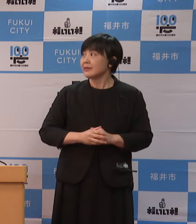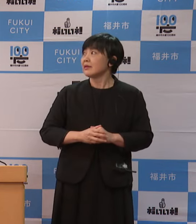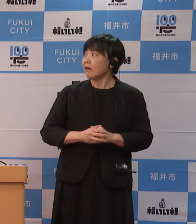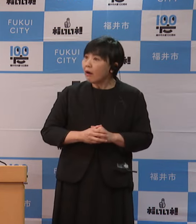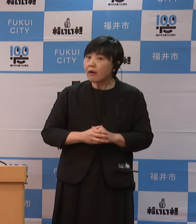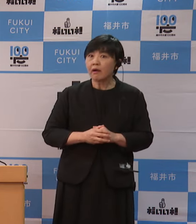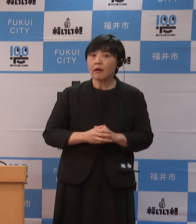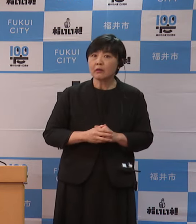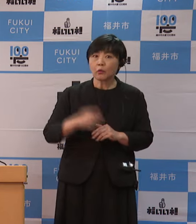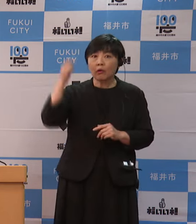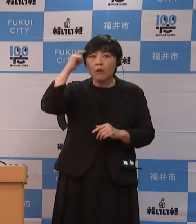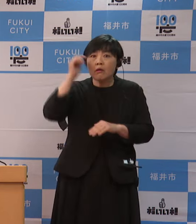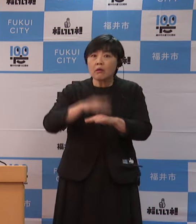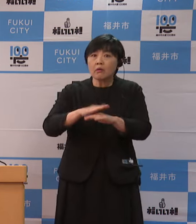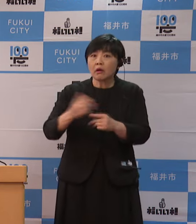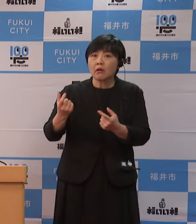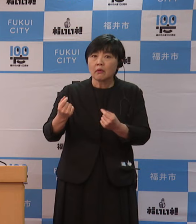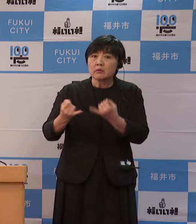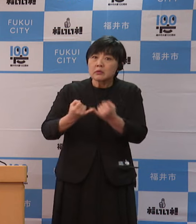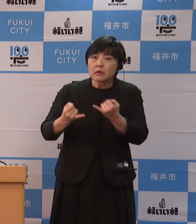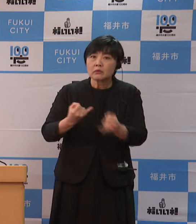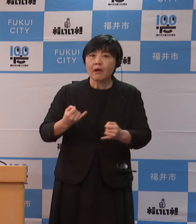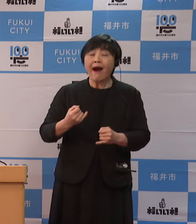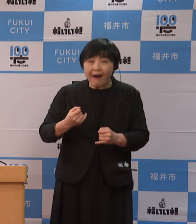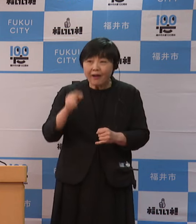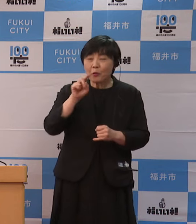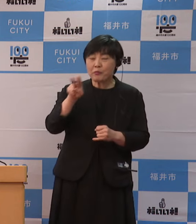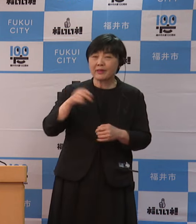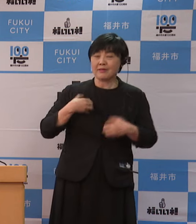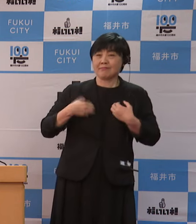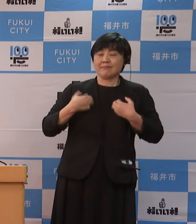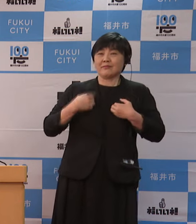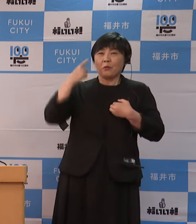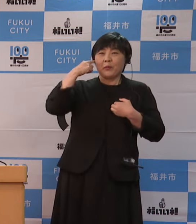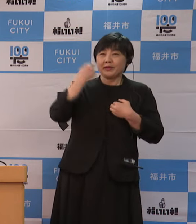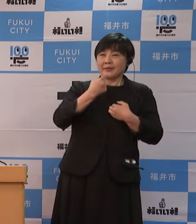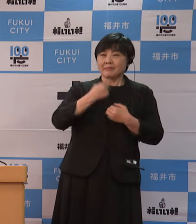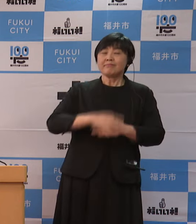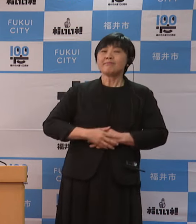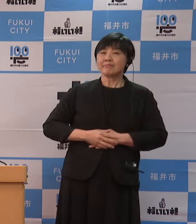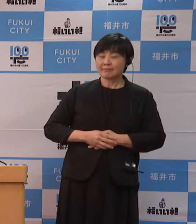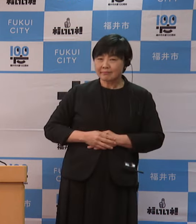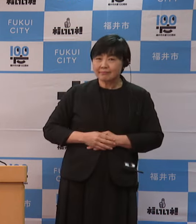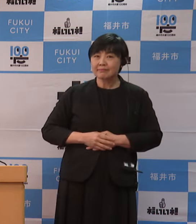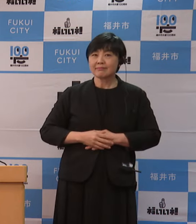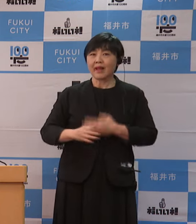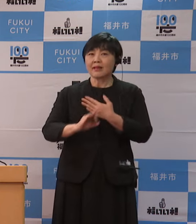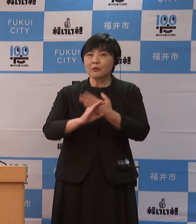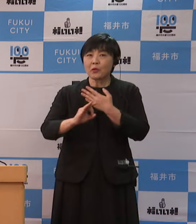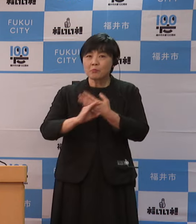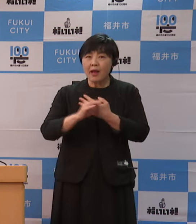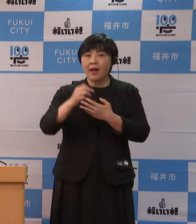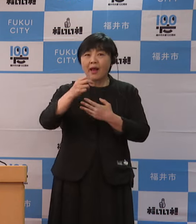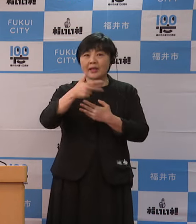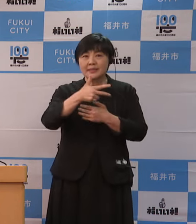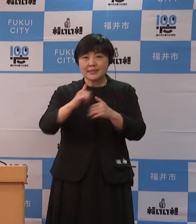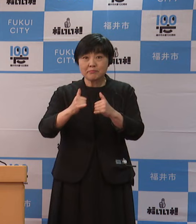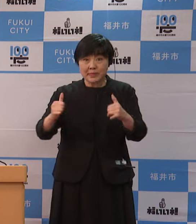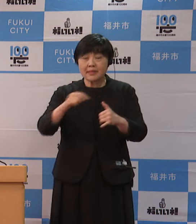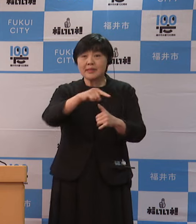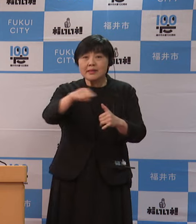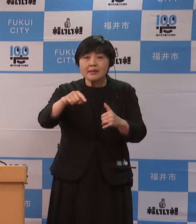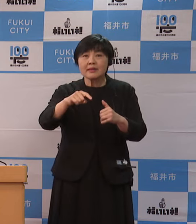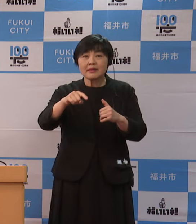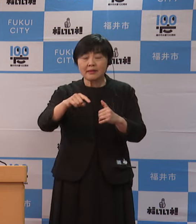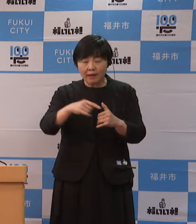ので、非常に嬉しいなというような感想を持ちました。まあ、要するに市民 のコミュニティのセンター